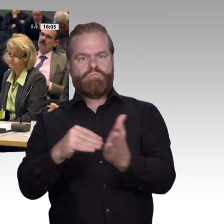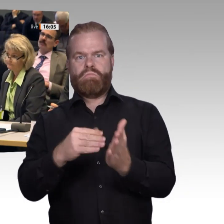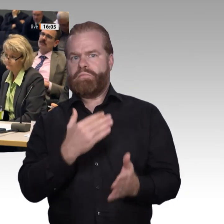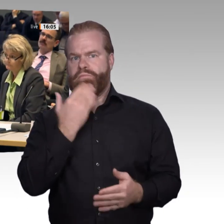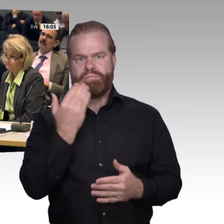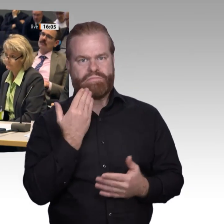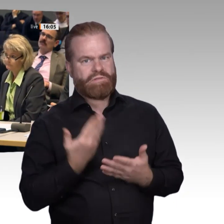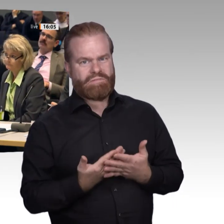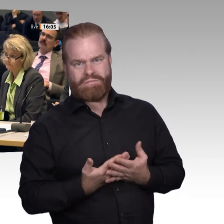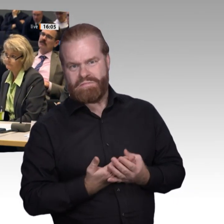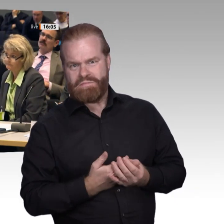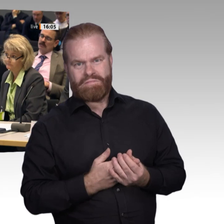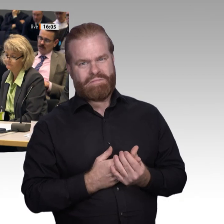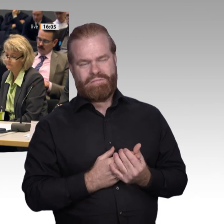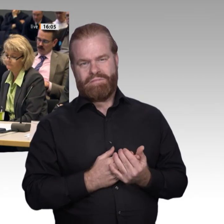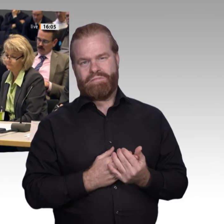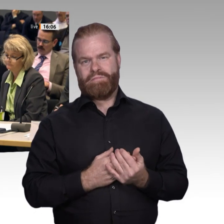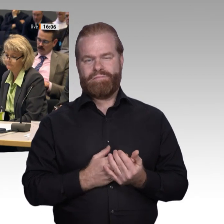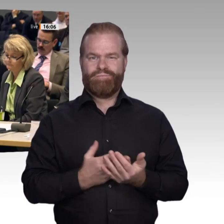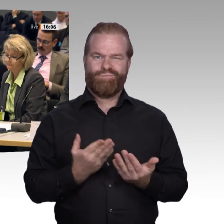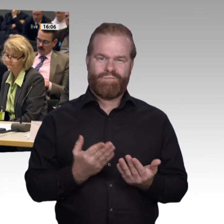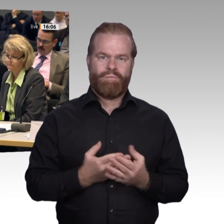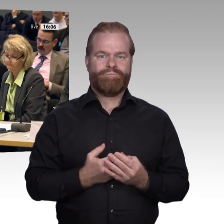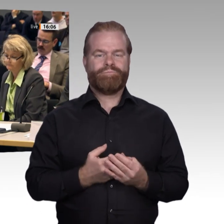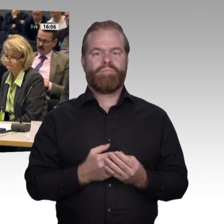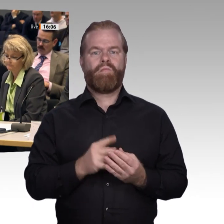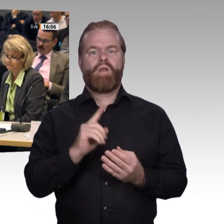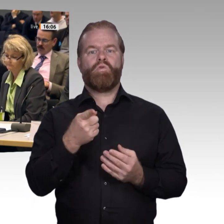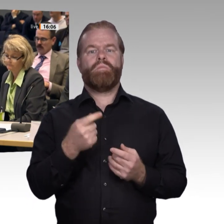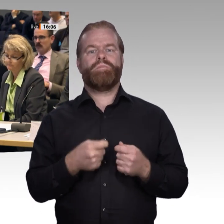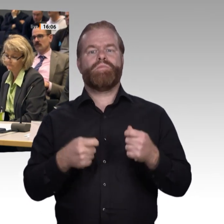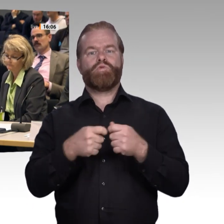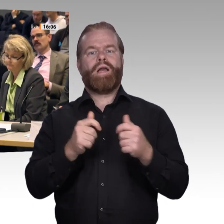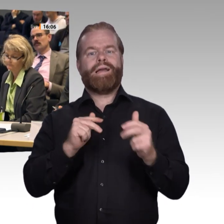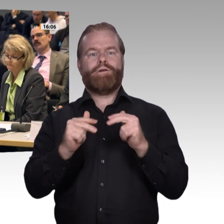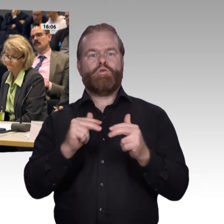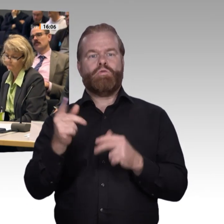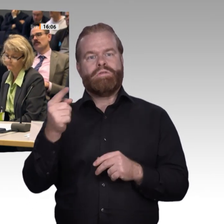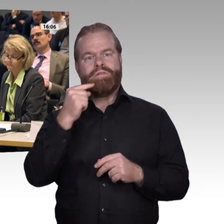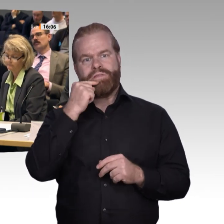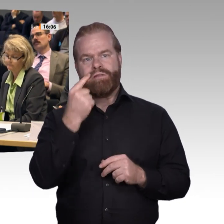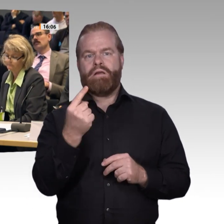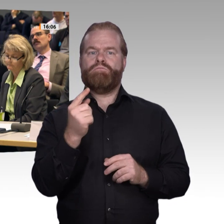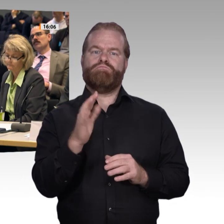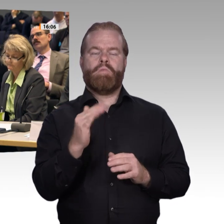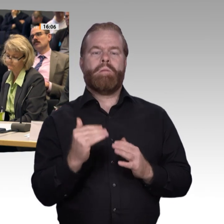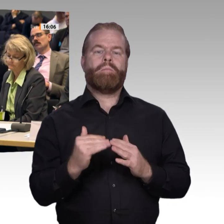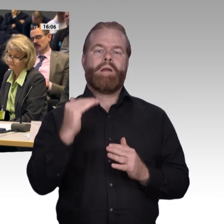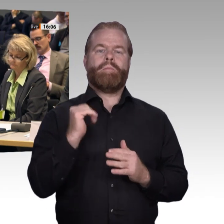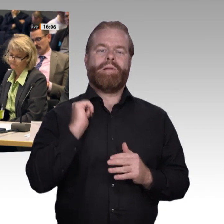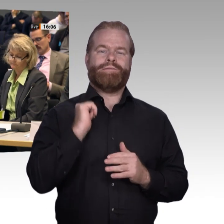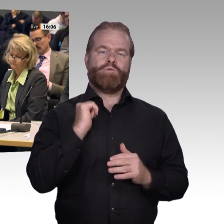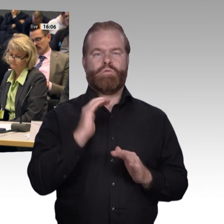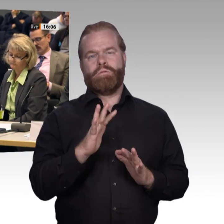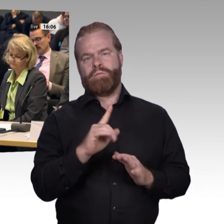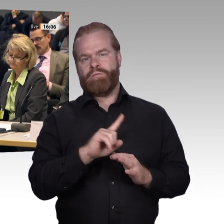nicht und sieht überhaupt keinen Ausgleich vor. Und das kritisieren wir eben und wir sagen auch, also